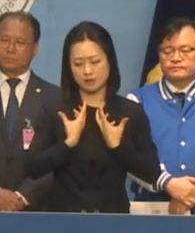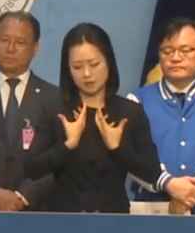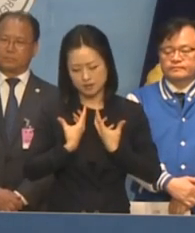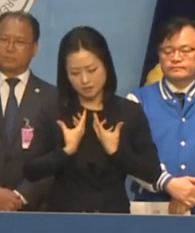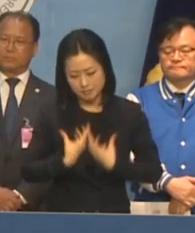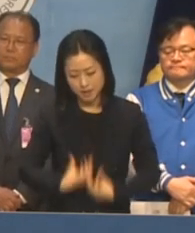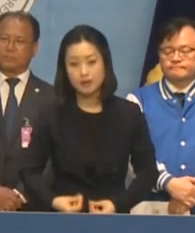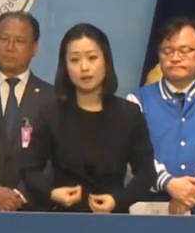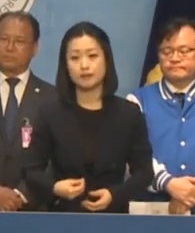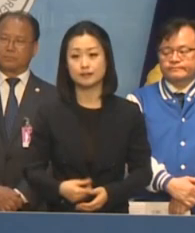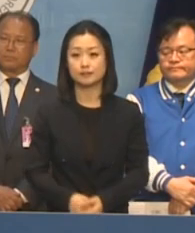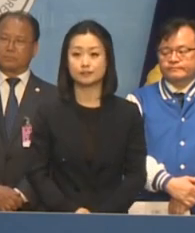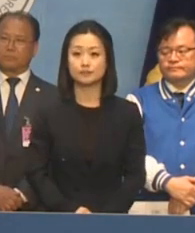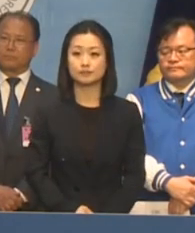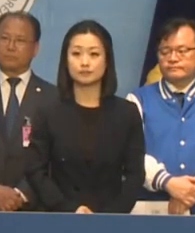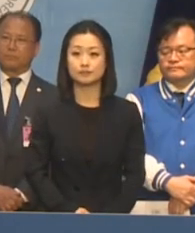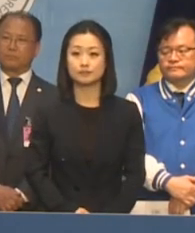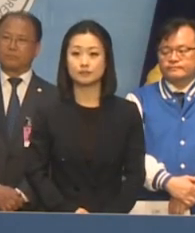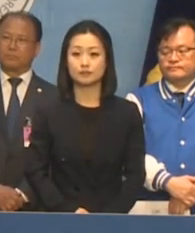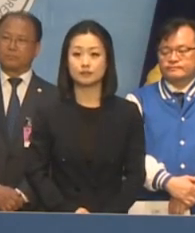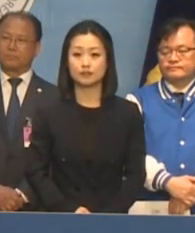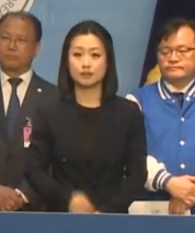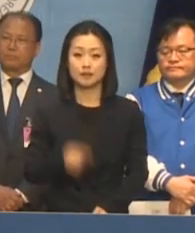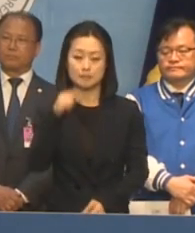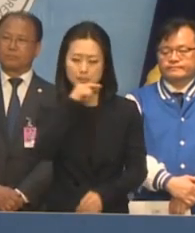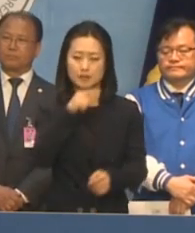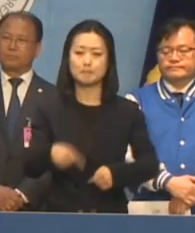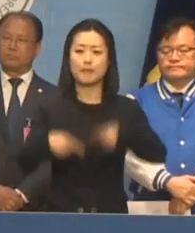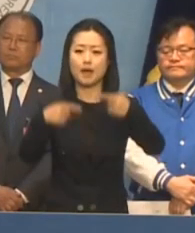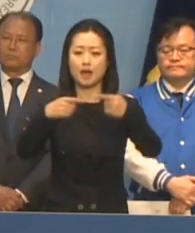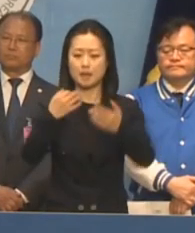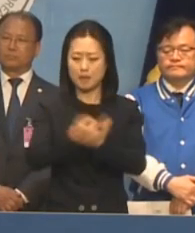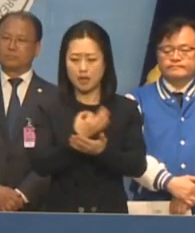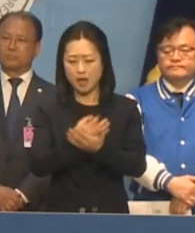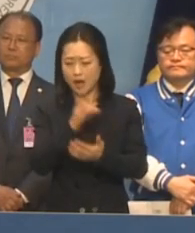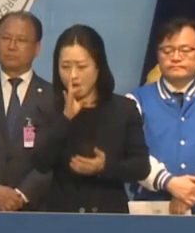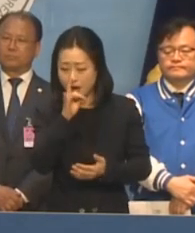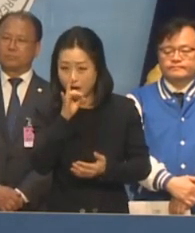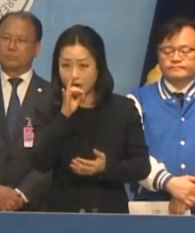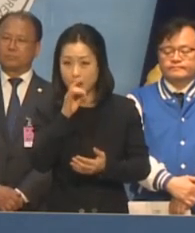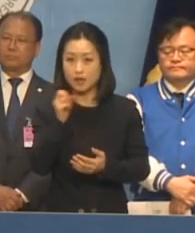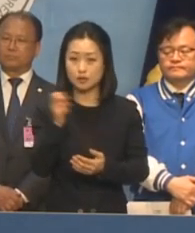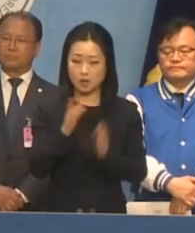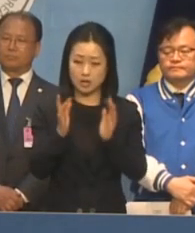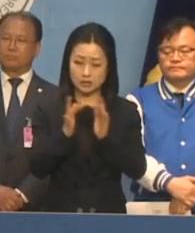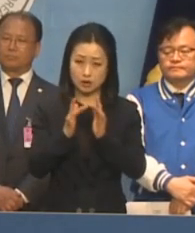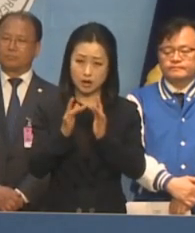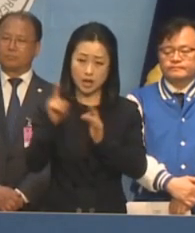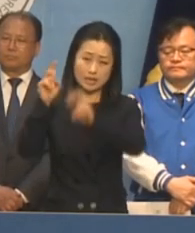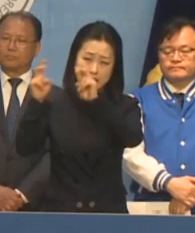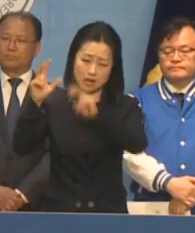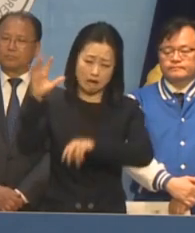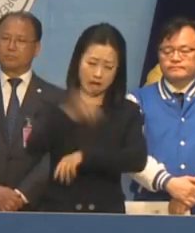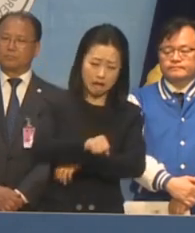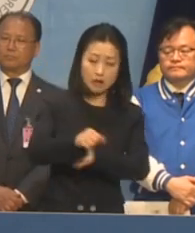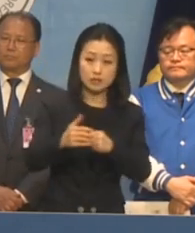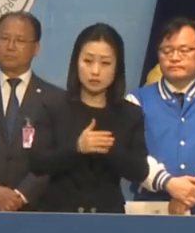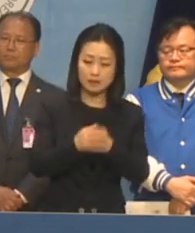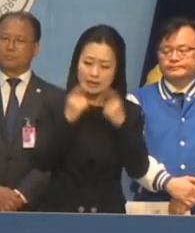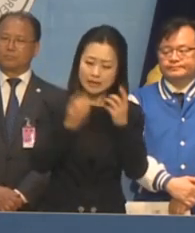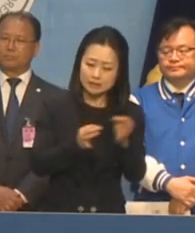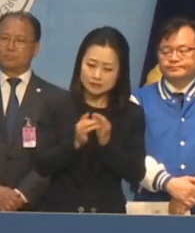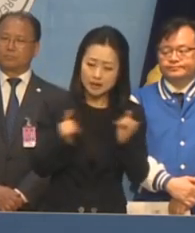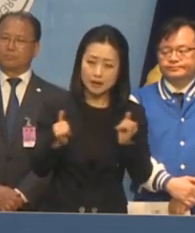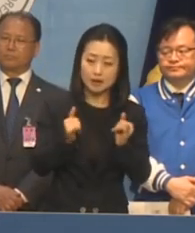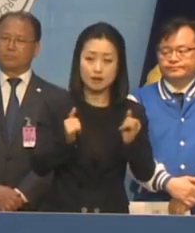나락으로 떨어졌습니다 부채 증가 매출 감소 플랫폼 독과점 구조로 고통받는 소상공인은